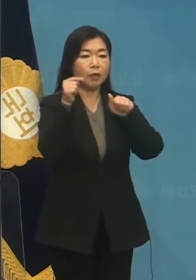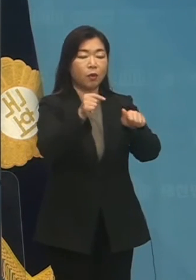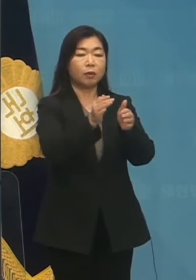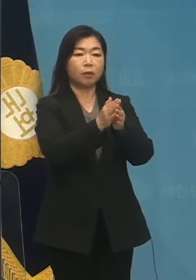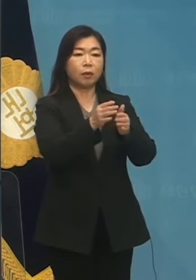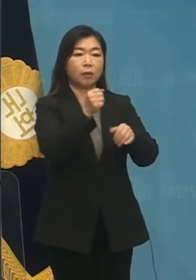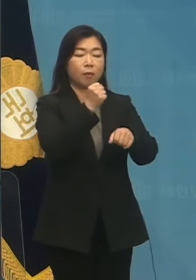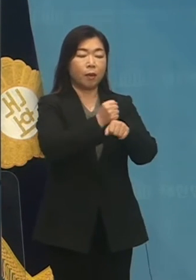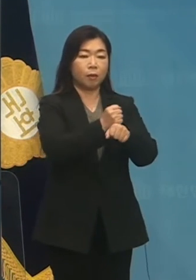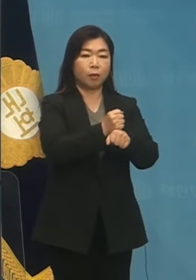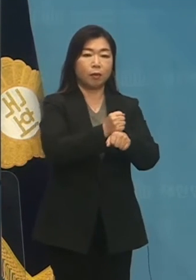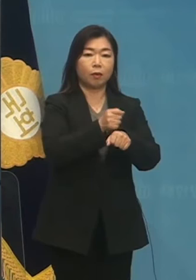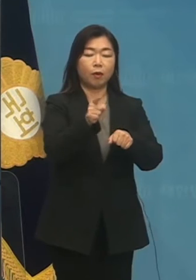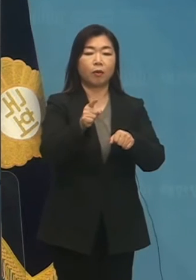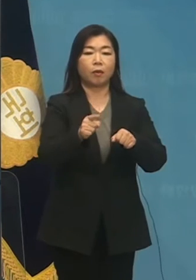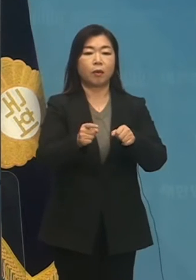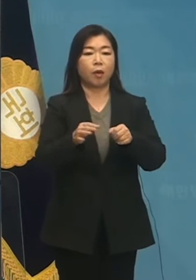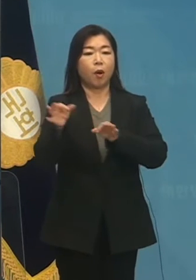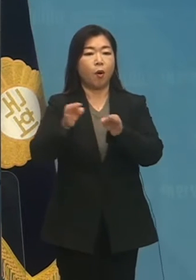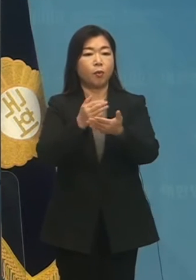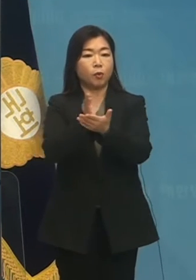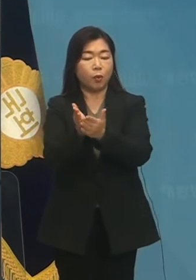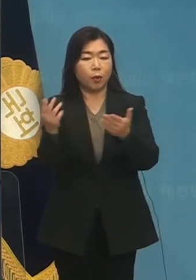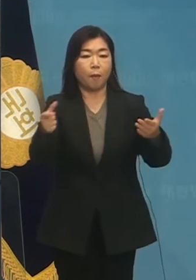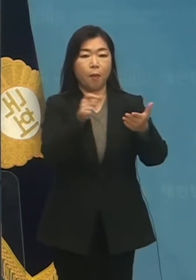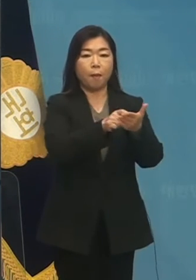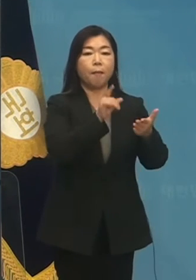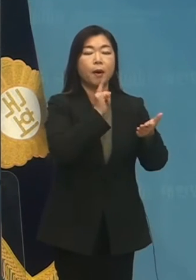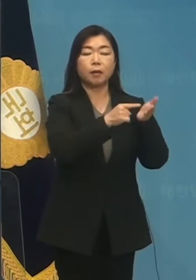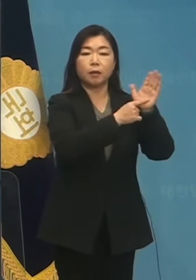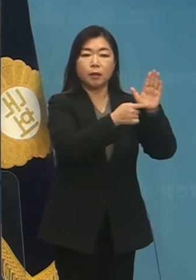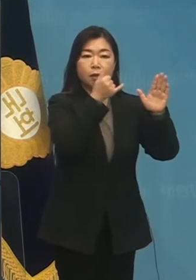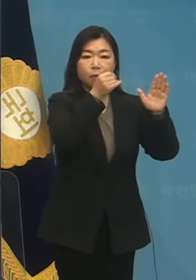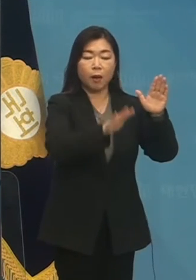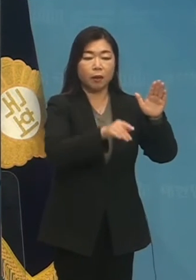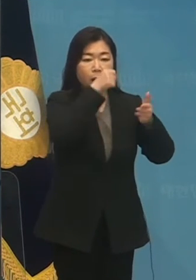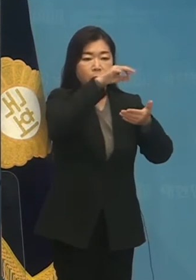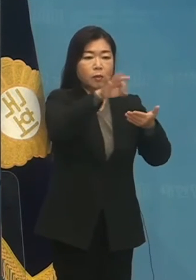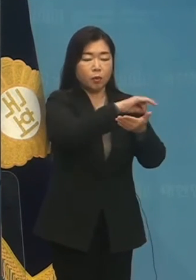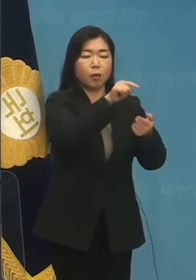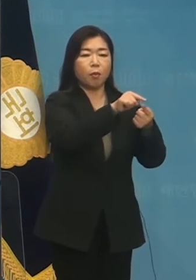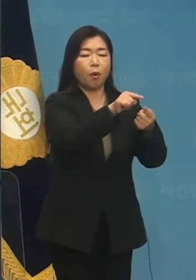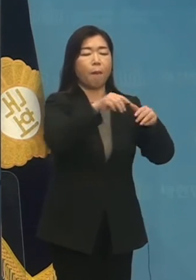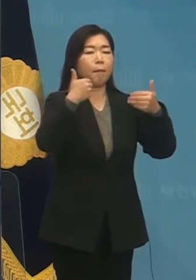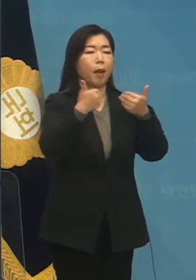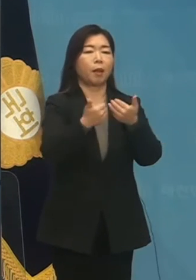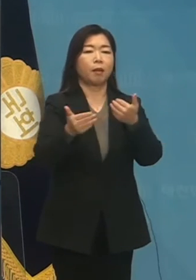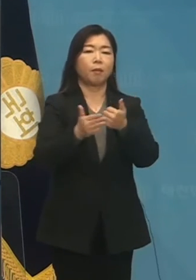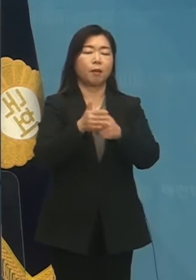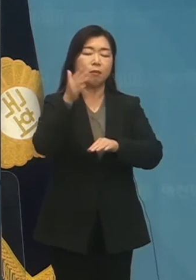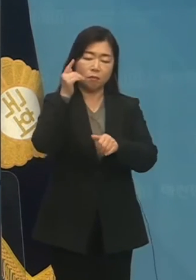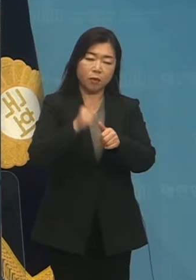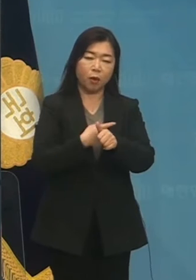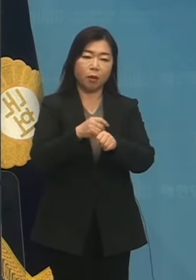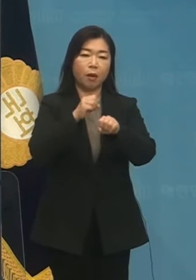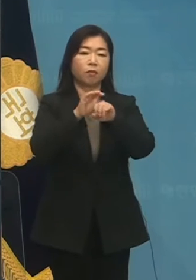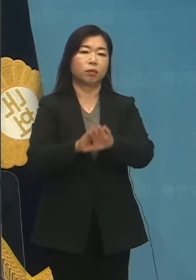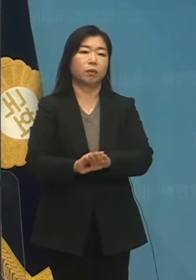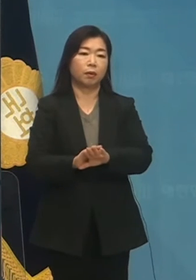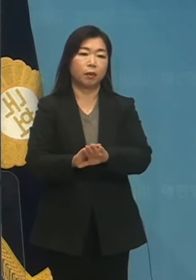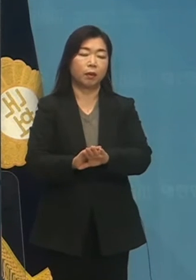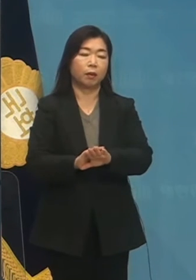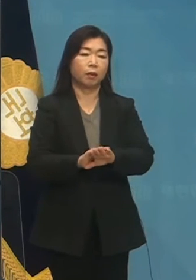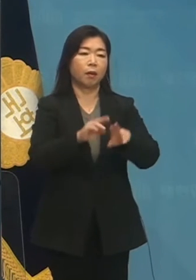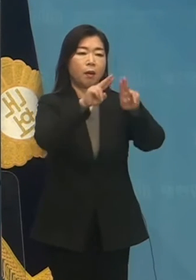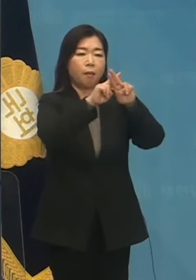업종을 손실보상 대상에 포함시킨다고 했습니다만 역시 재정당국의 반대로 결국 무산되었습니다.